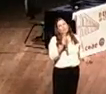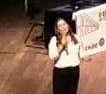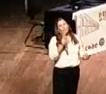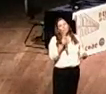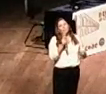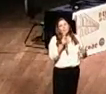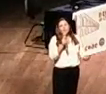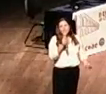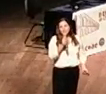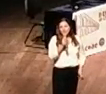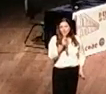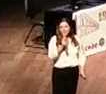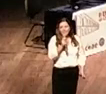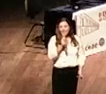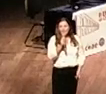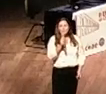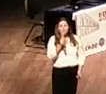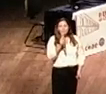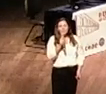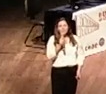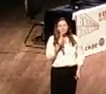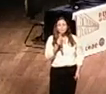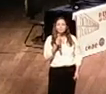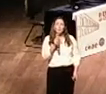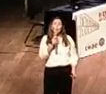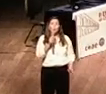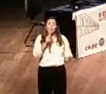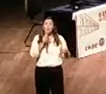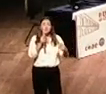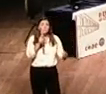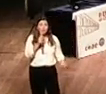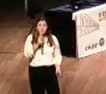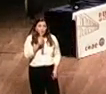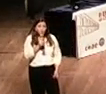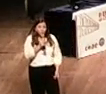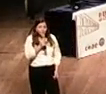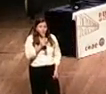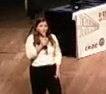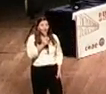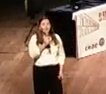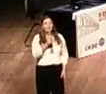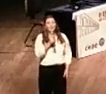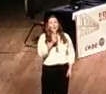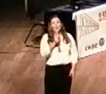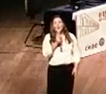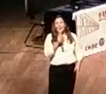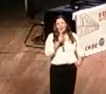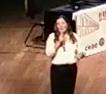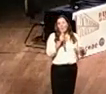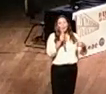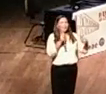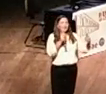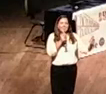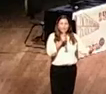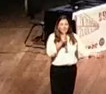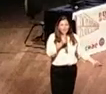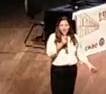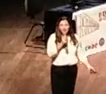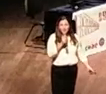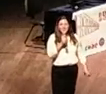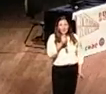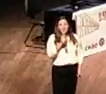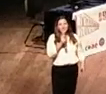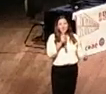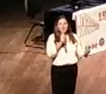ou intolerância alimentar né ou por motivo religioso ou se